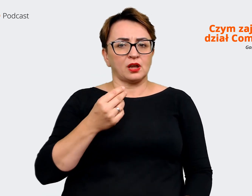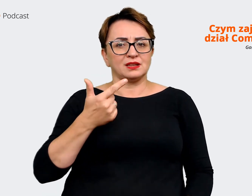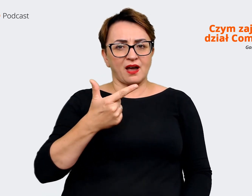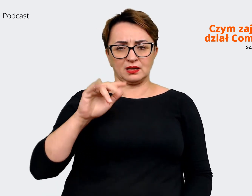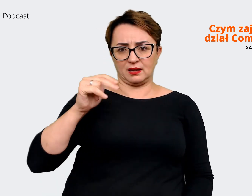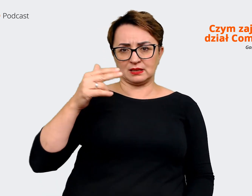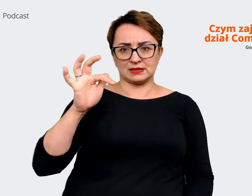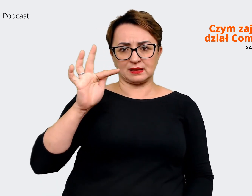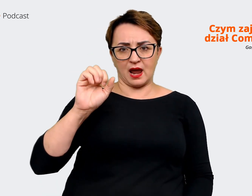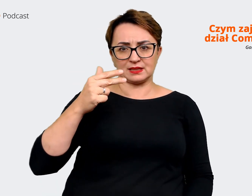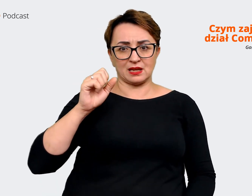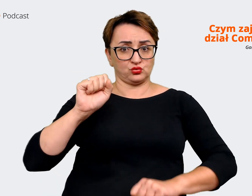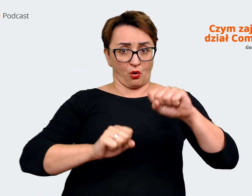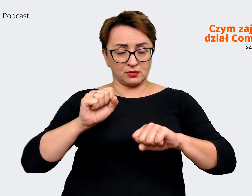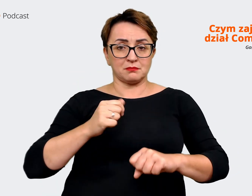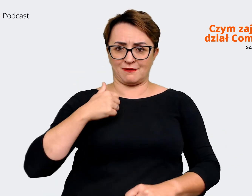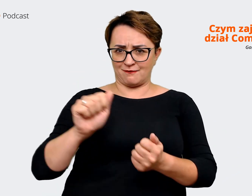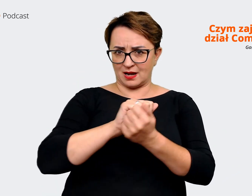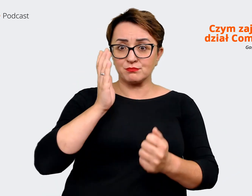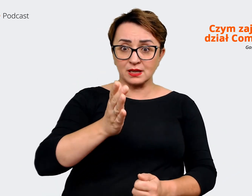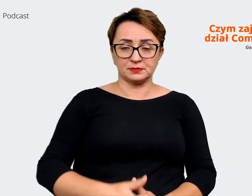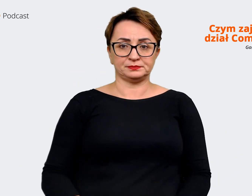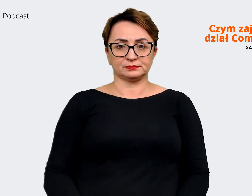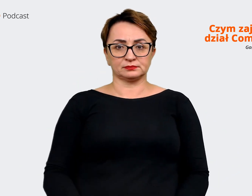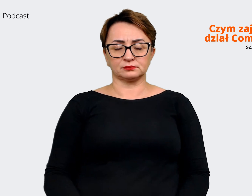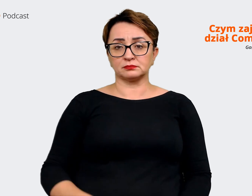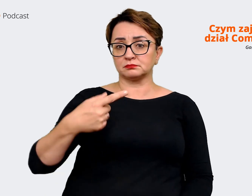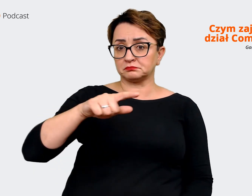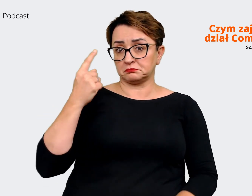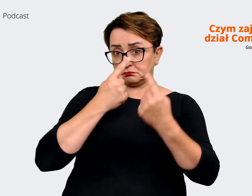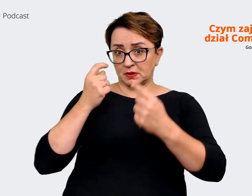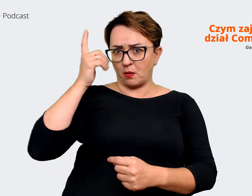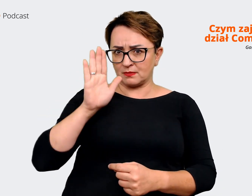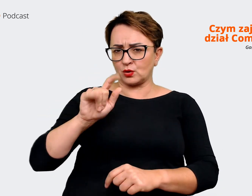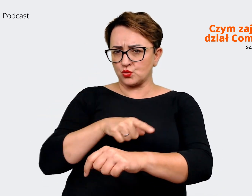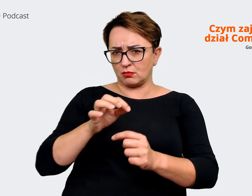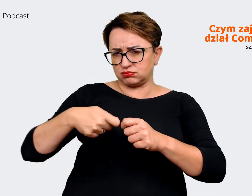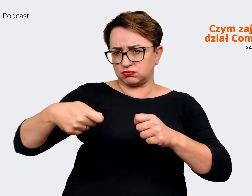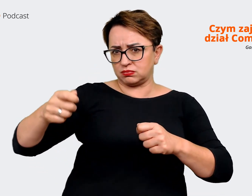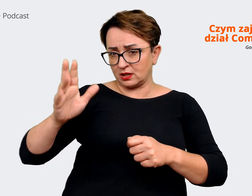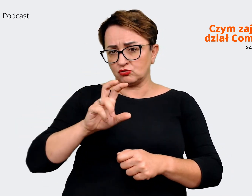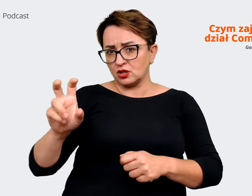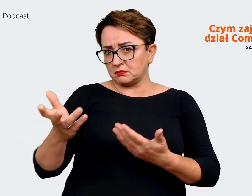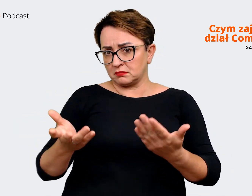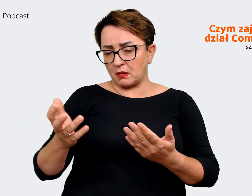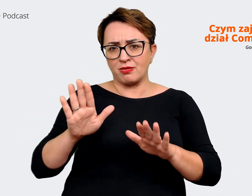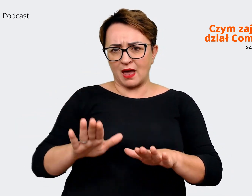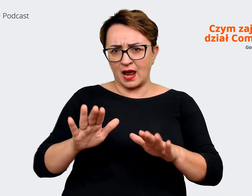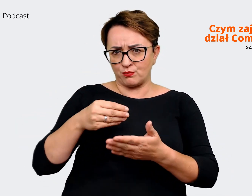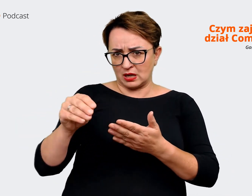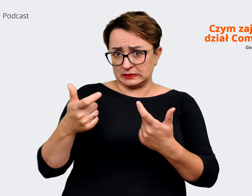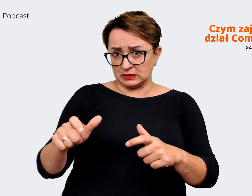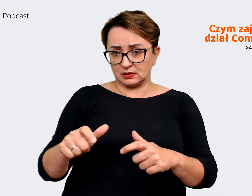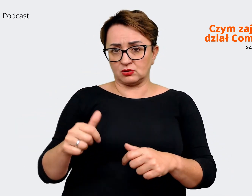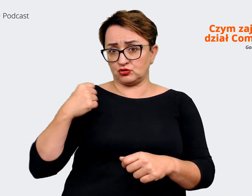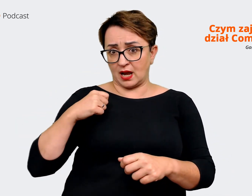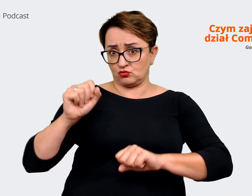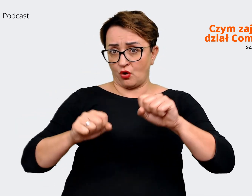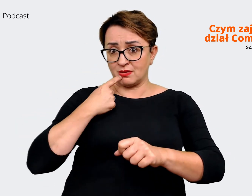sądu. No i czekamy na wyrok sądu, zobaczymy, czy sąd uzna nasze racje, czy sąd uwzględni jednak stanowisko UOKiK-u.